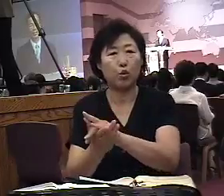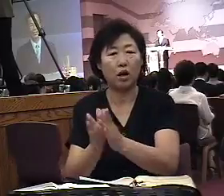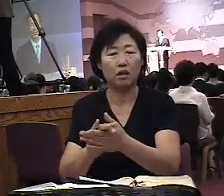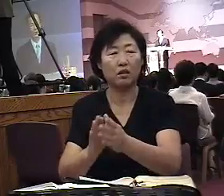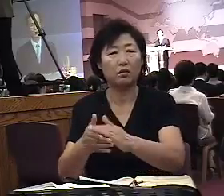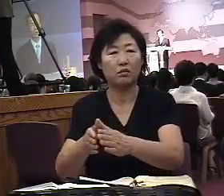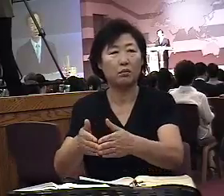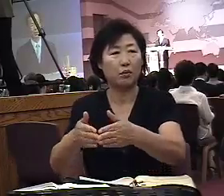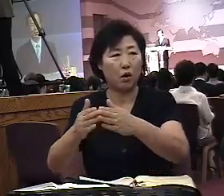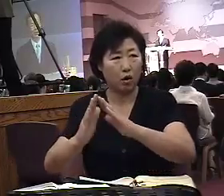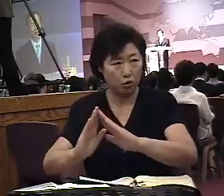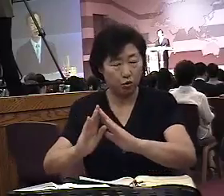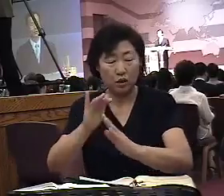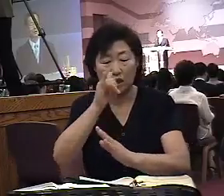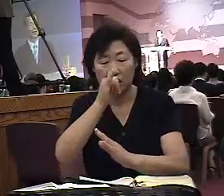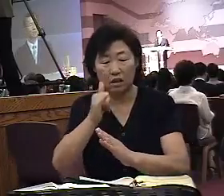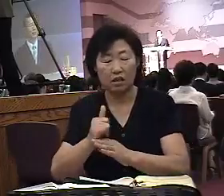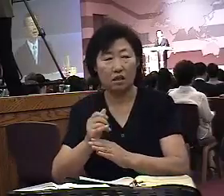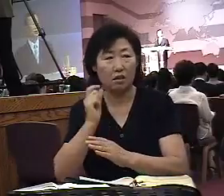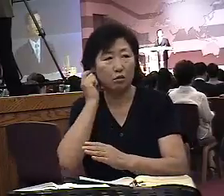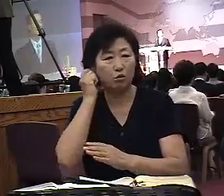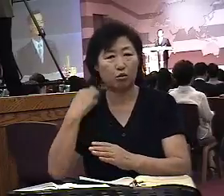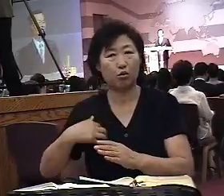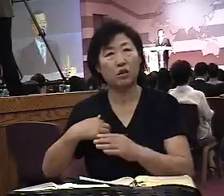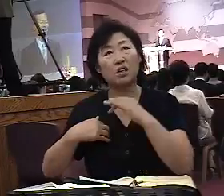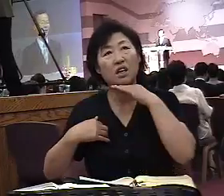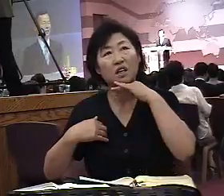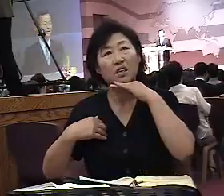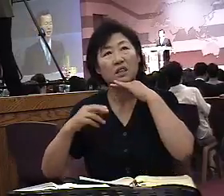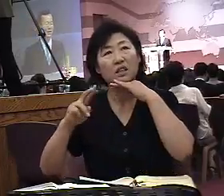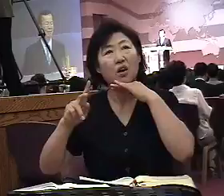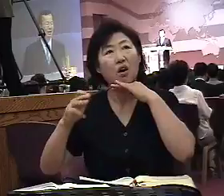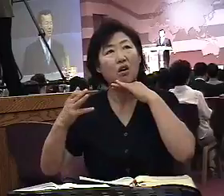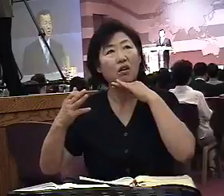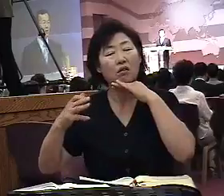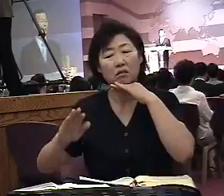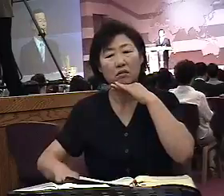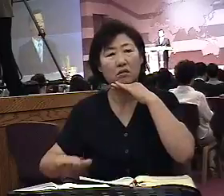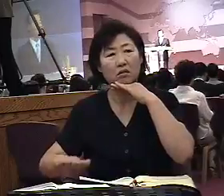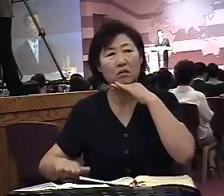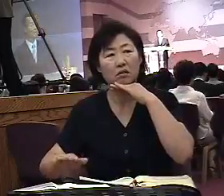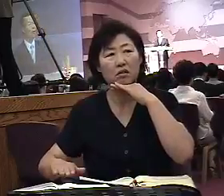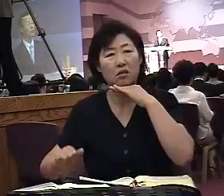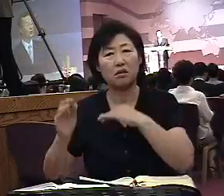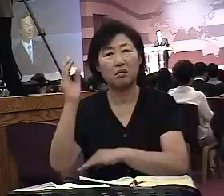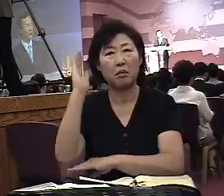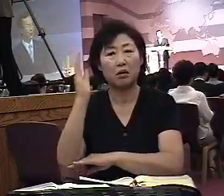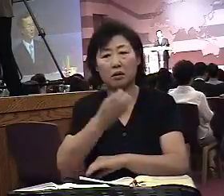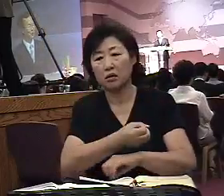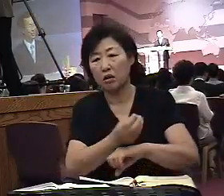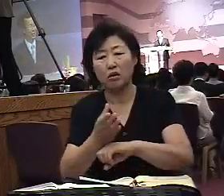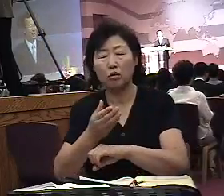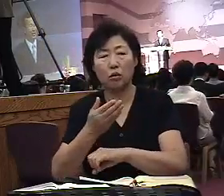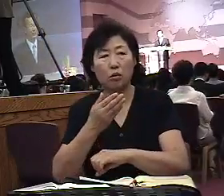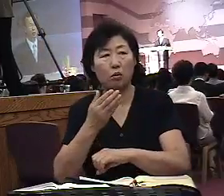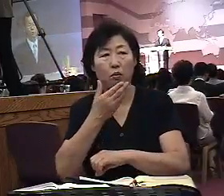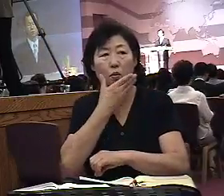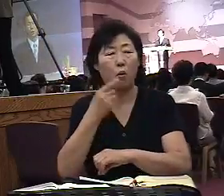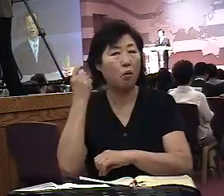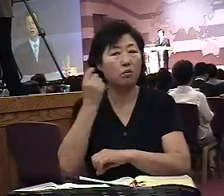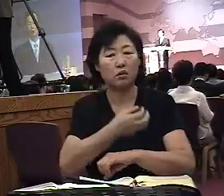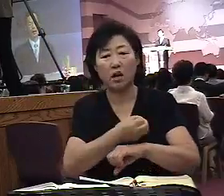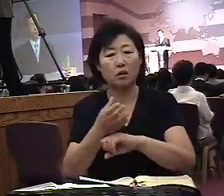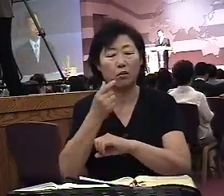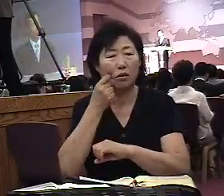있었습니다. 중국 땅에 18살 미만 자녀들에게는 말씀을 전할 수가 없습니다. 복음을 전할 수가 없습니다. 그래서